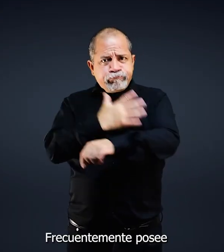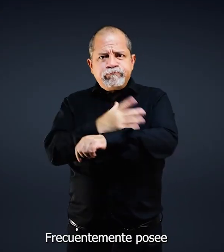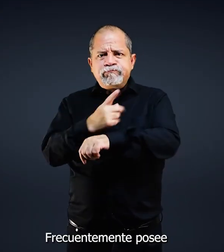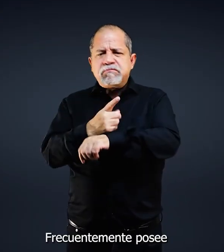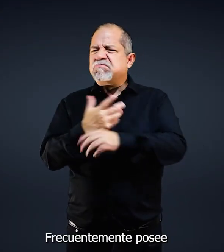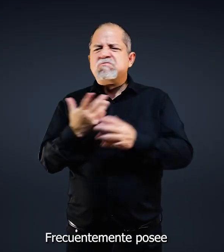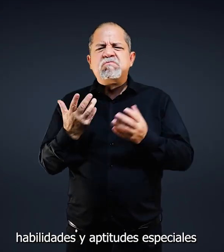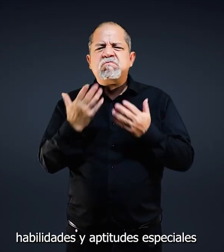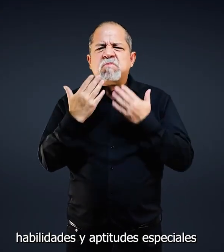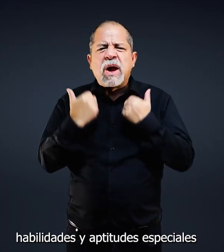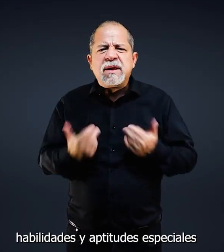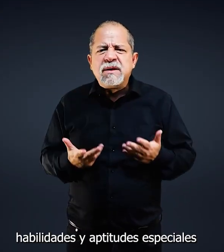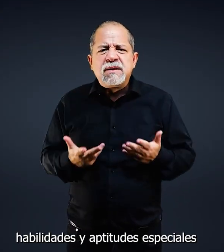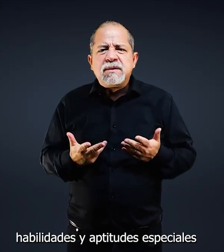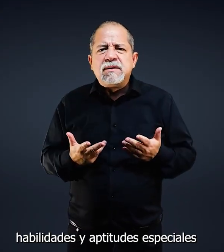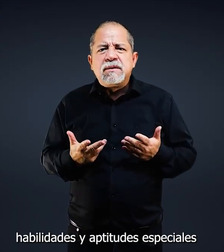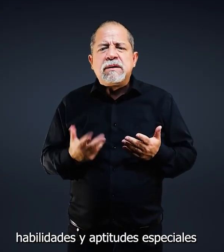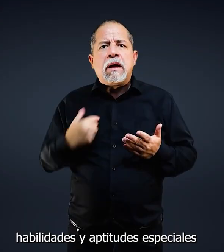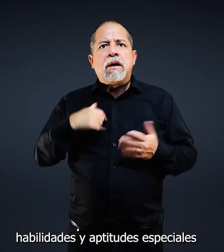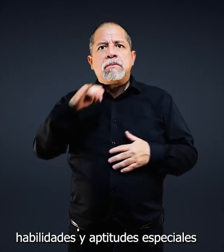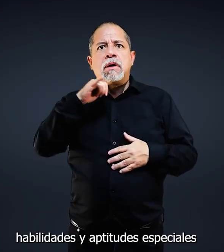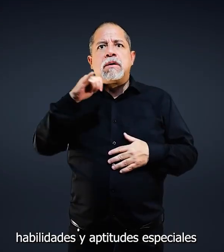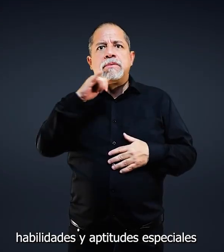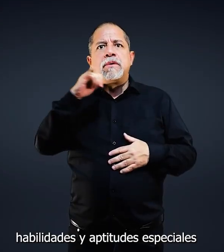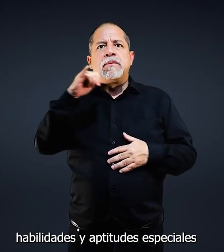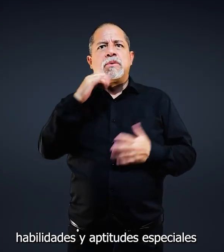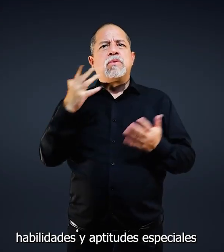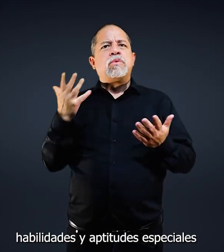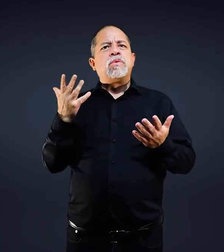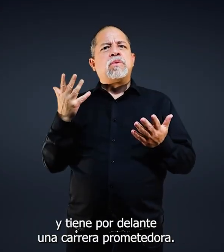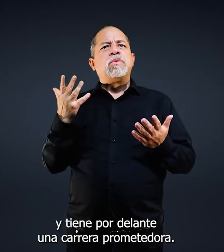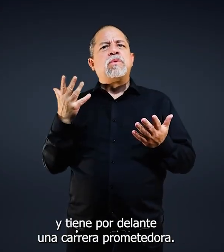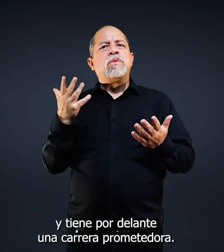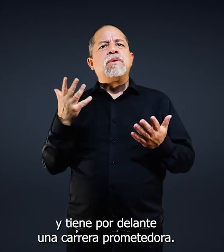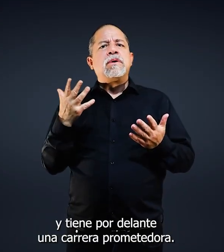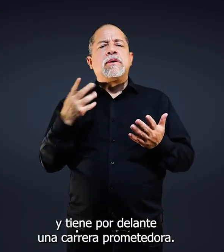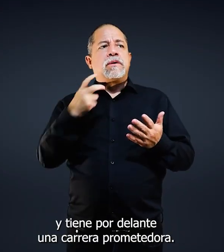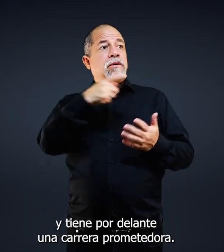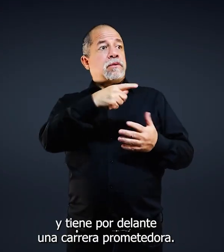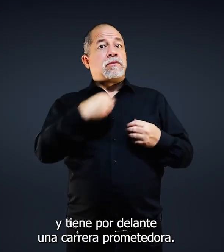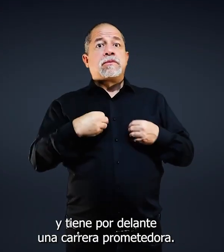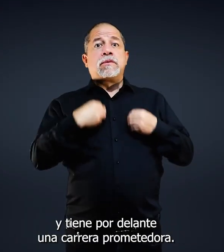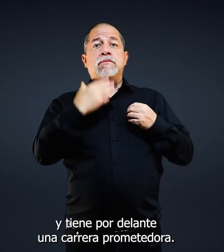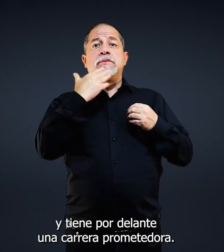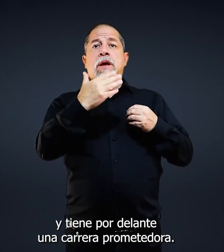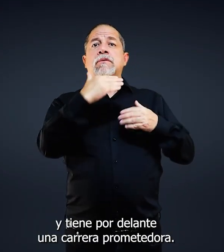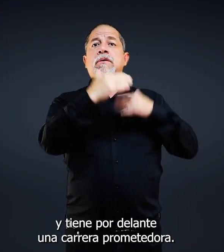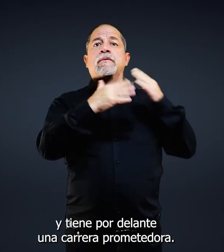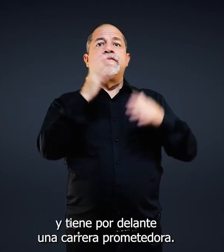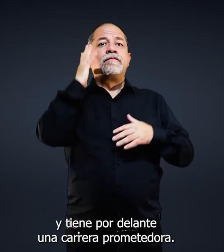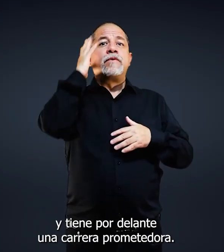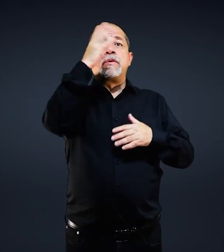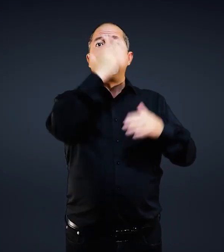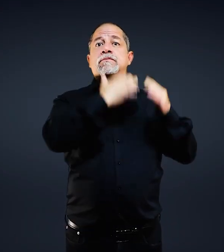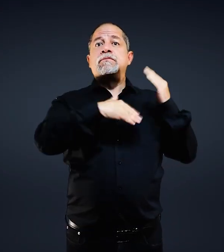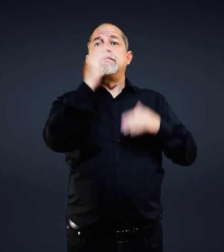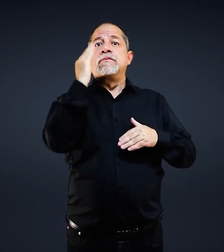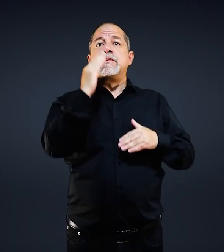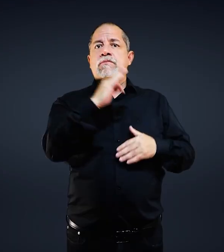Frecuentemente posee habilidades y aptitudes especiales, Y tiene por delante una carrera prometedora. Usa